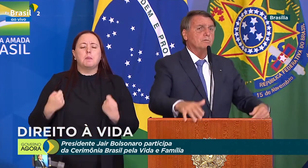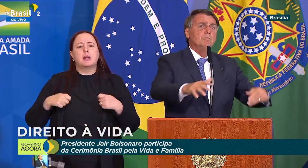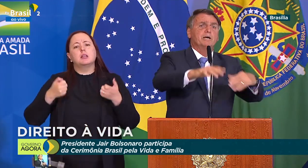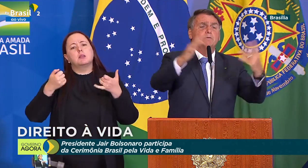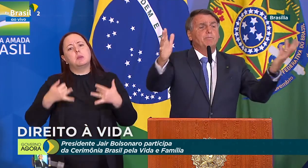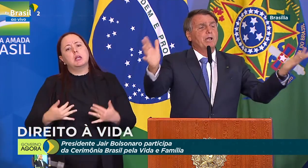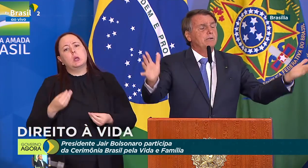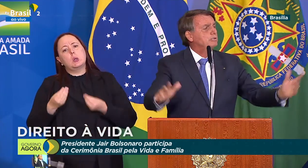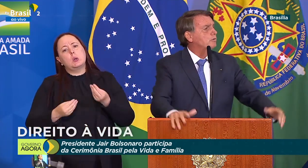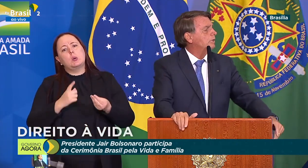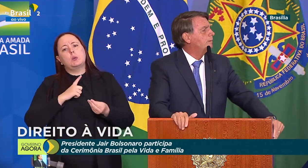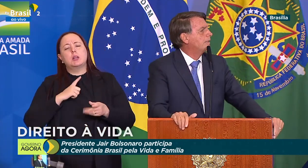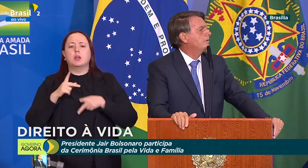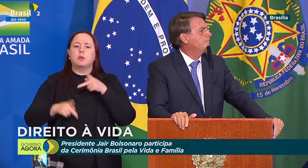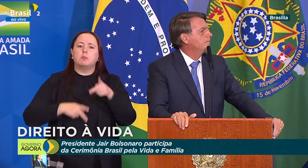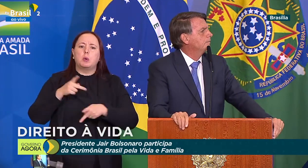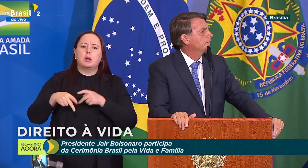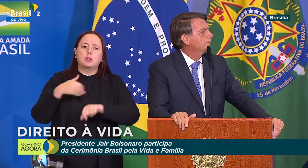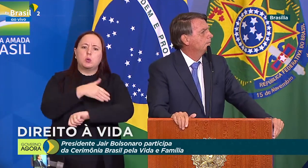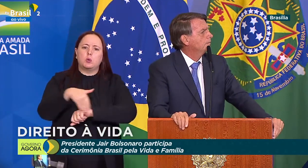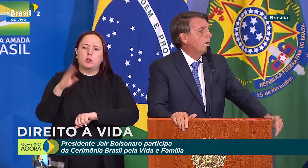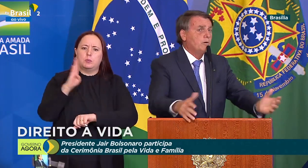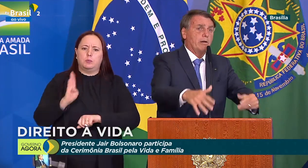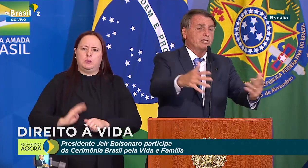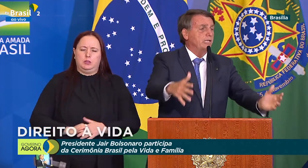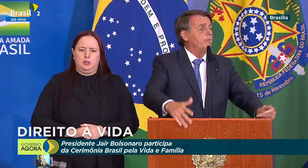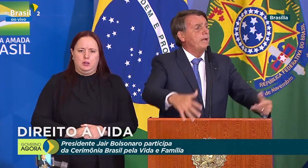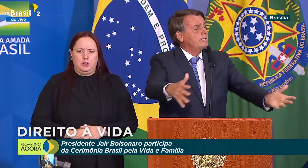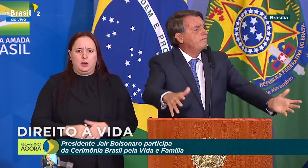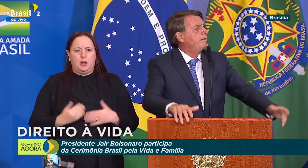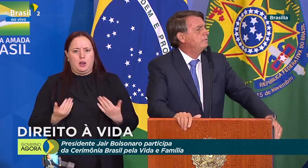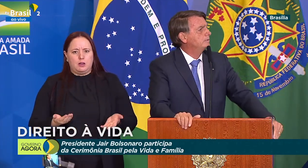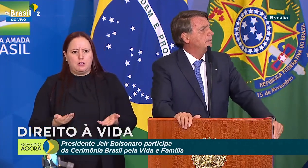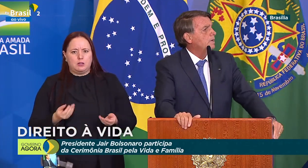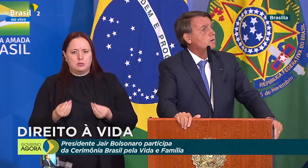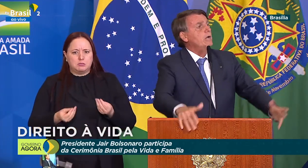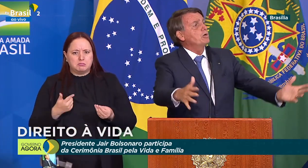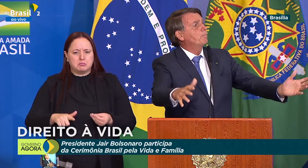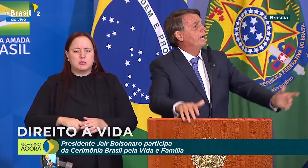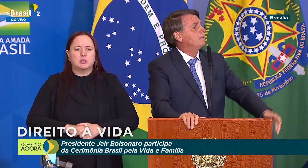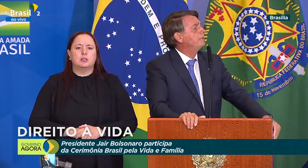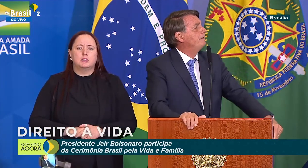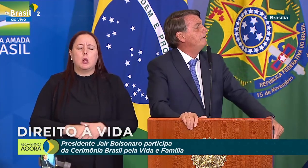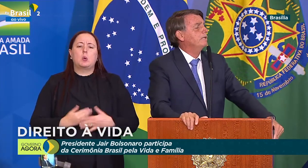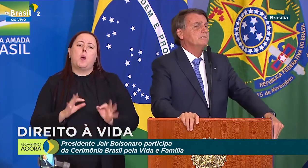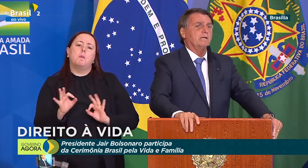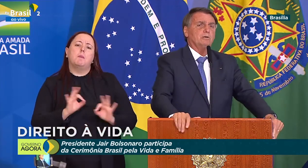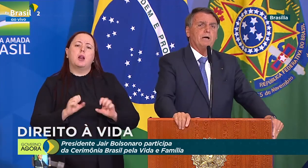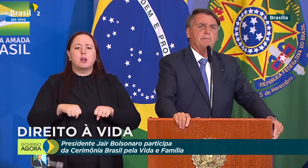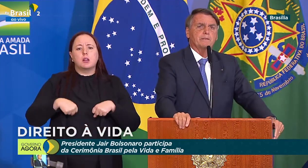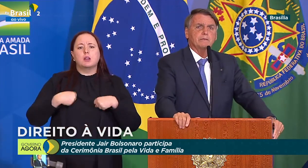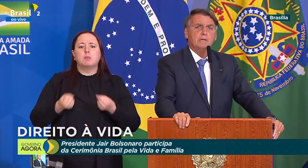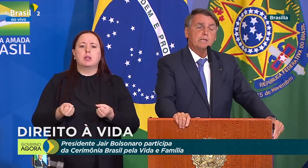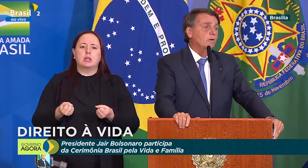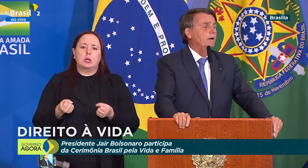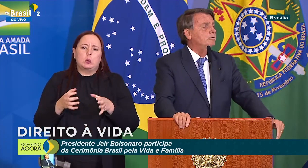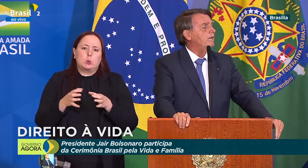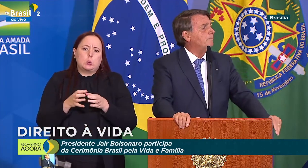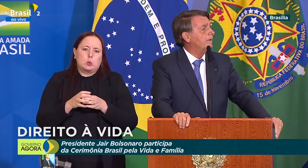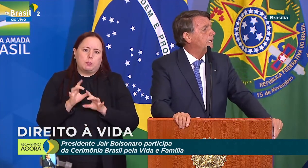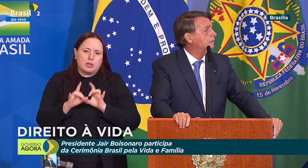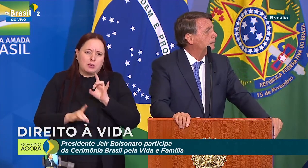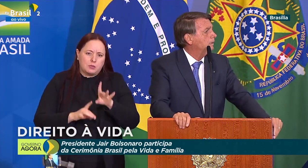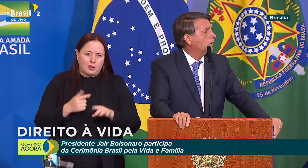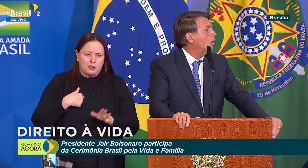explicar como anda a situação de rua do Brasil agora tinha de morar novamente Qual é o teu plano para defender os ianomâmis